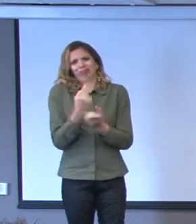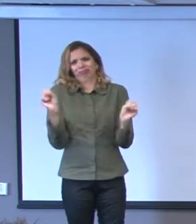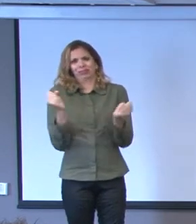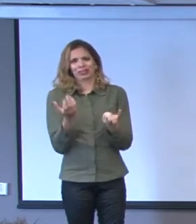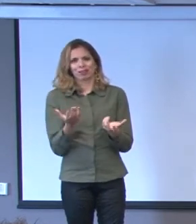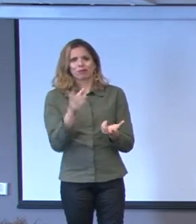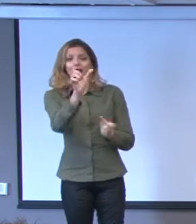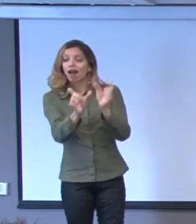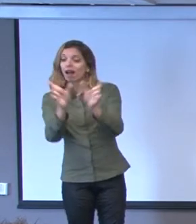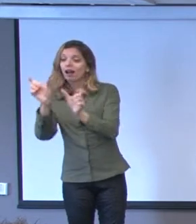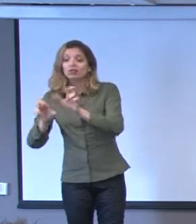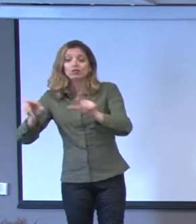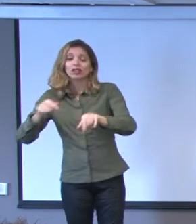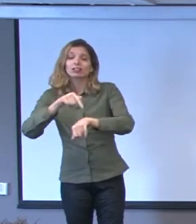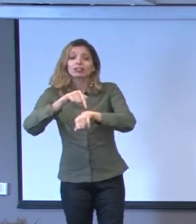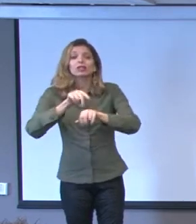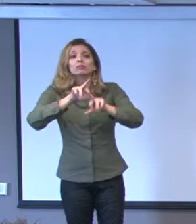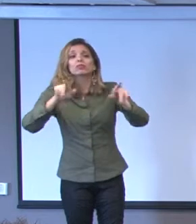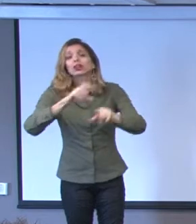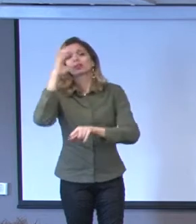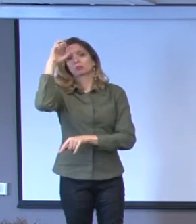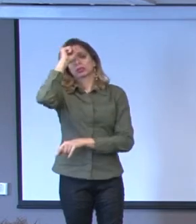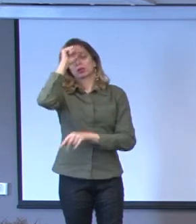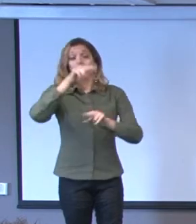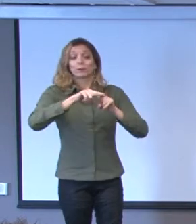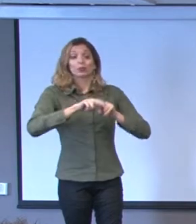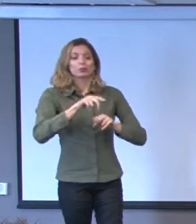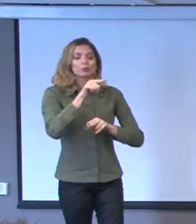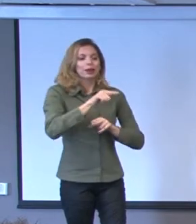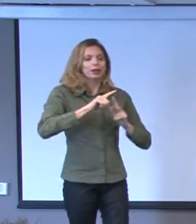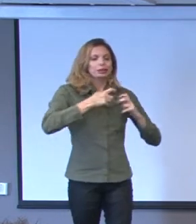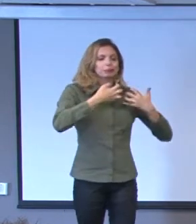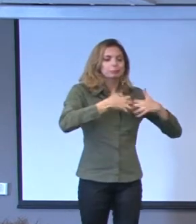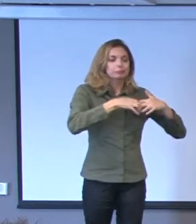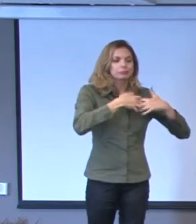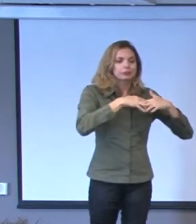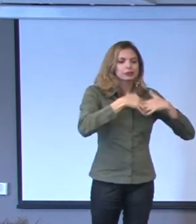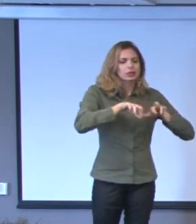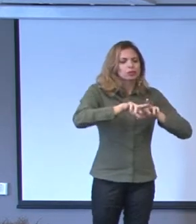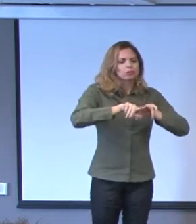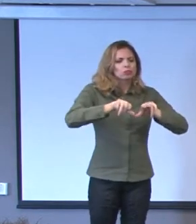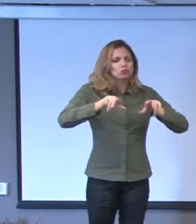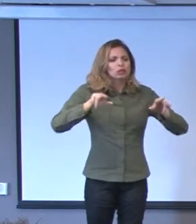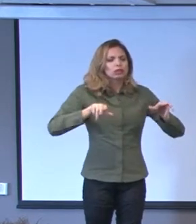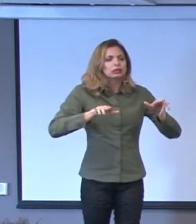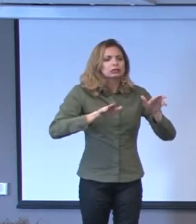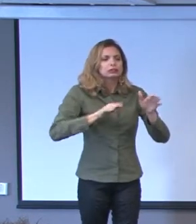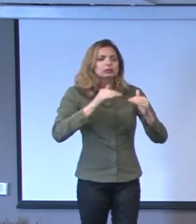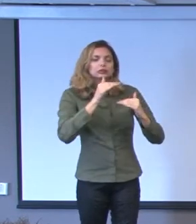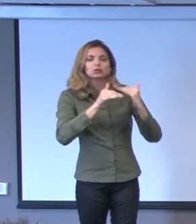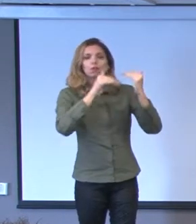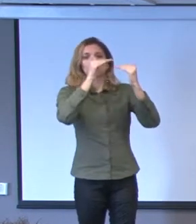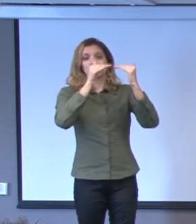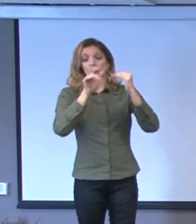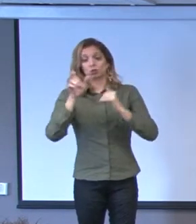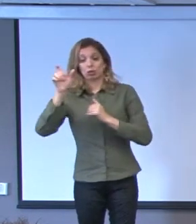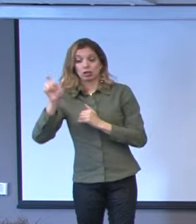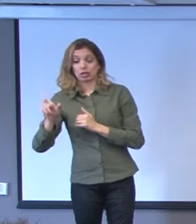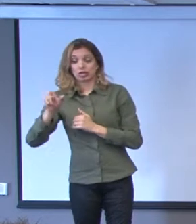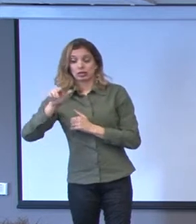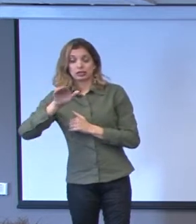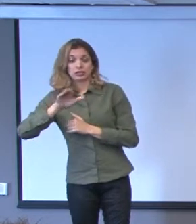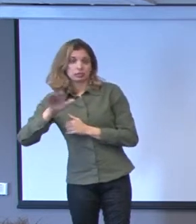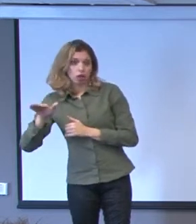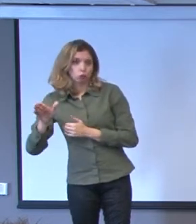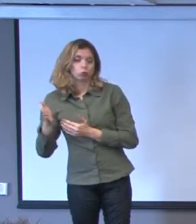E ele estabelece parâmetros de desempenho pré-estabelecidos para esse aluno idealizado,